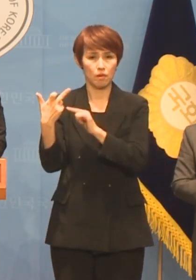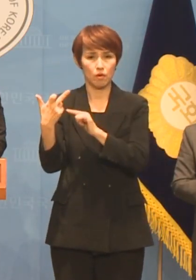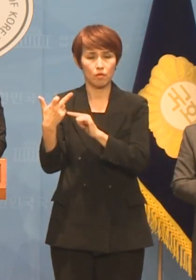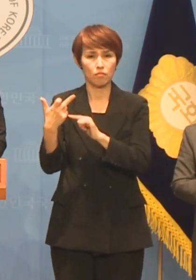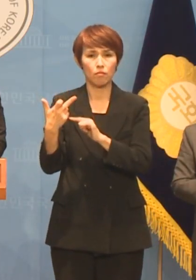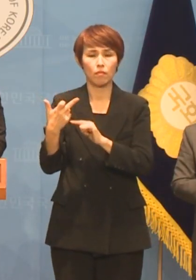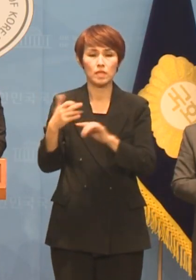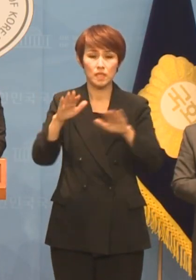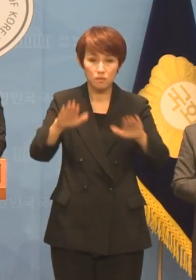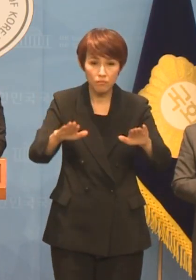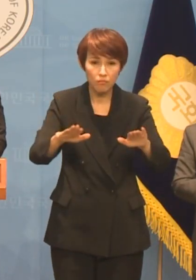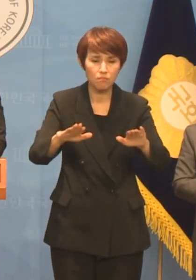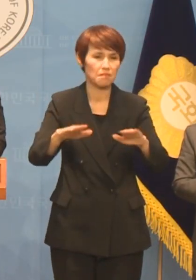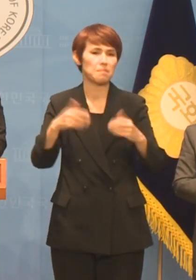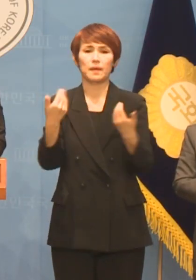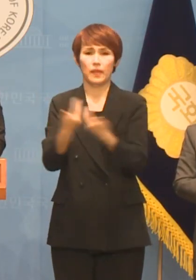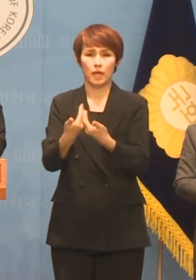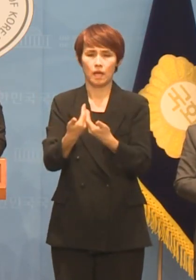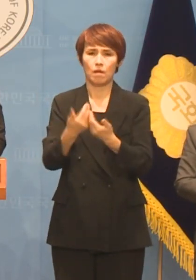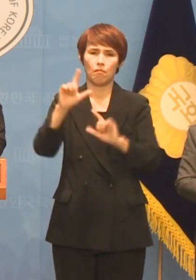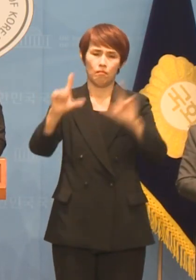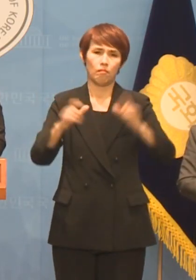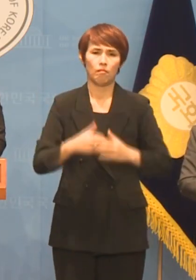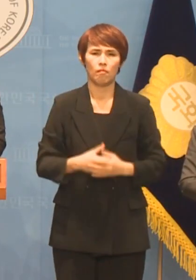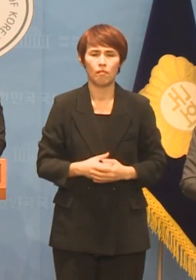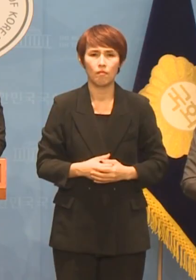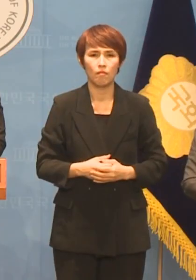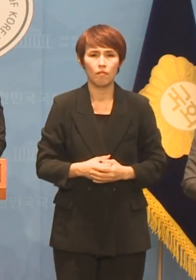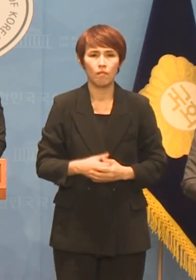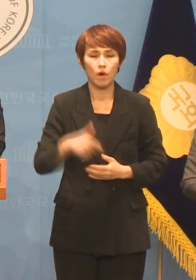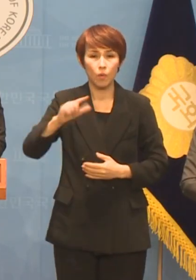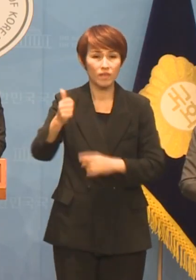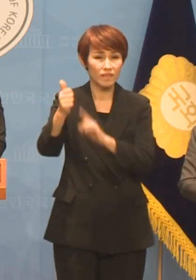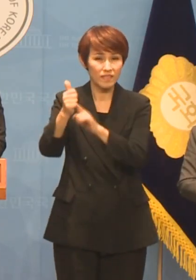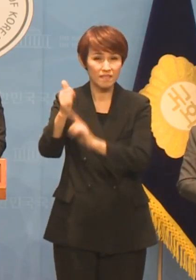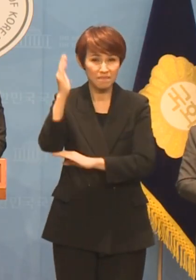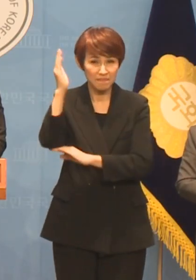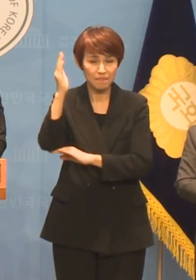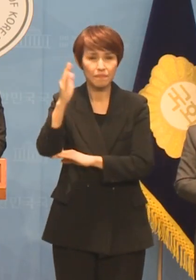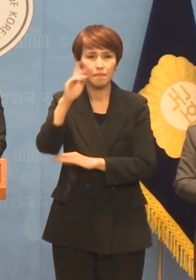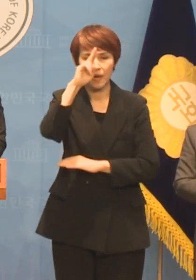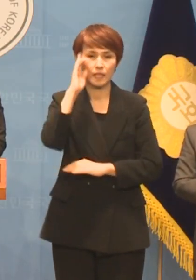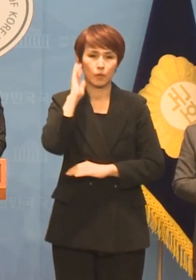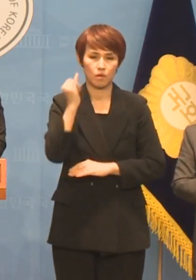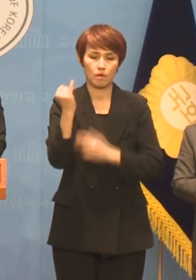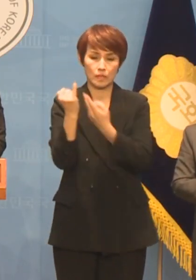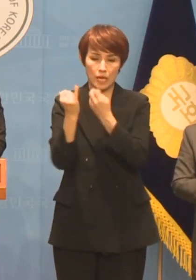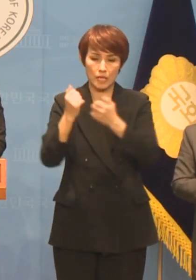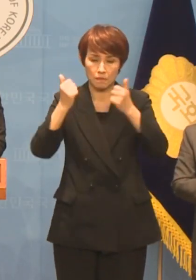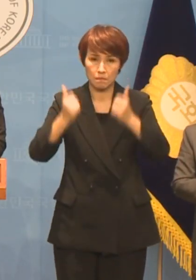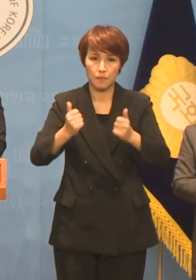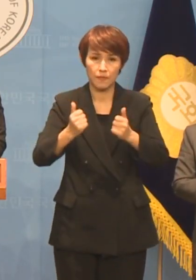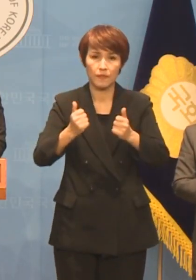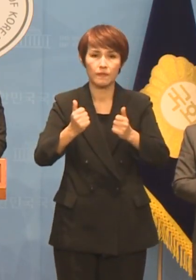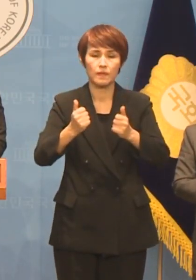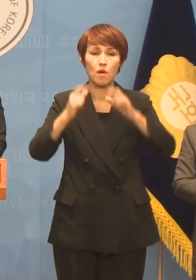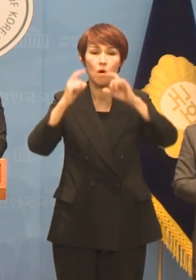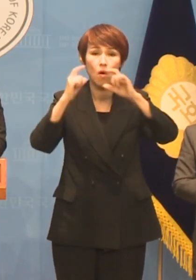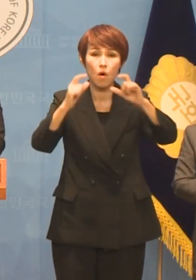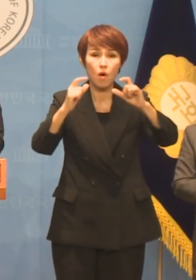입장을 보였다라는 것입니다. 당시 권 원내대표는 박근혜 전 대통령 탄핵 심판 선고